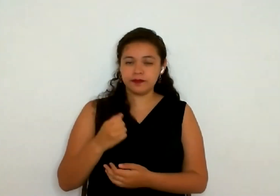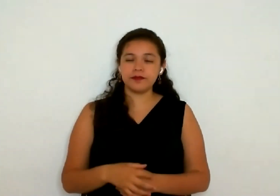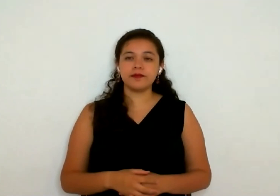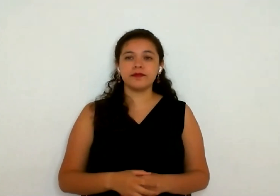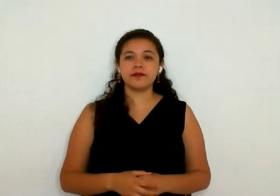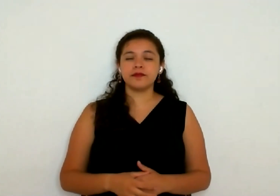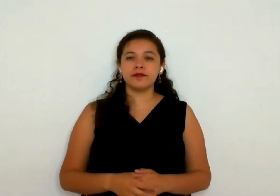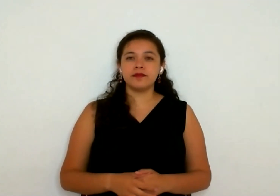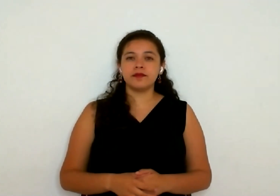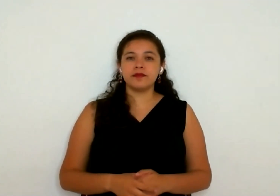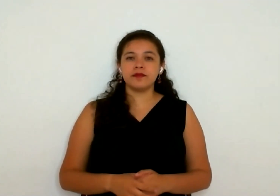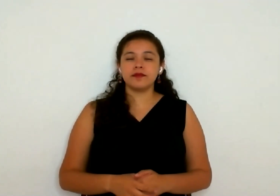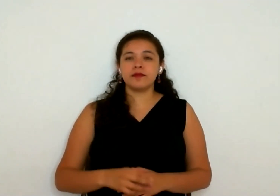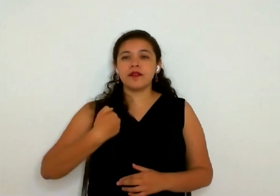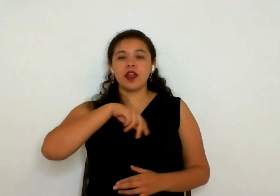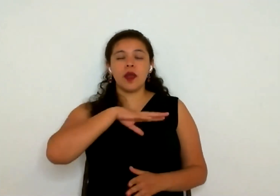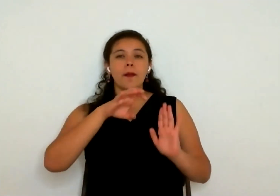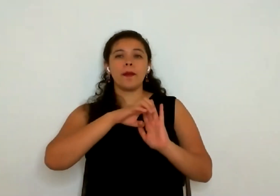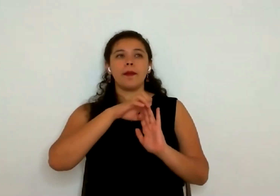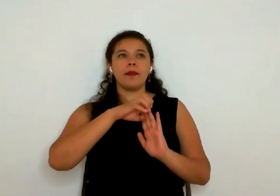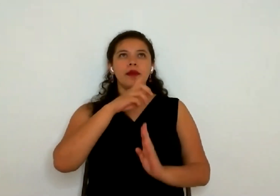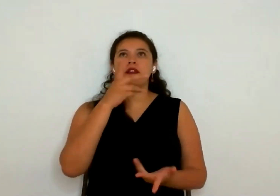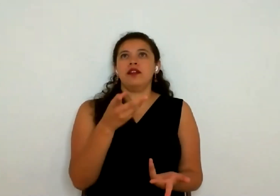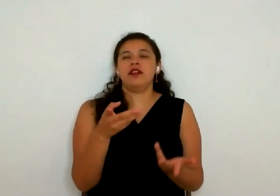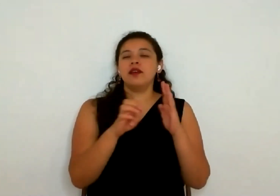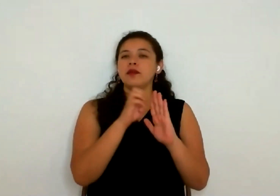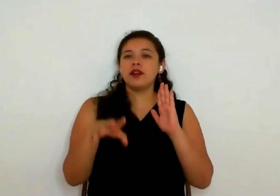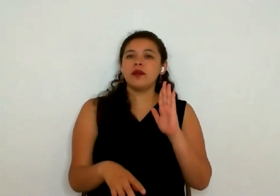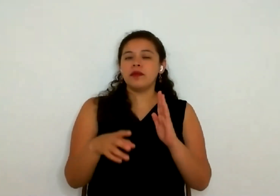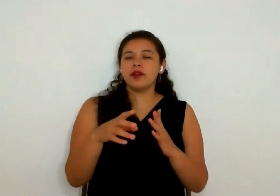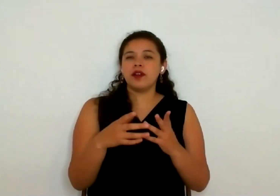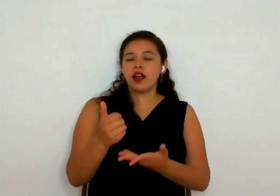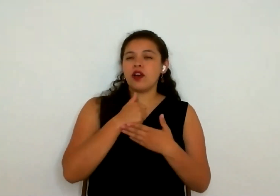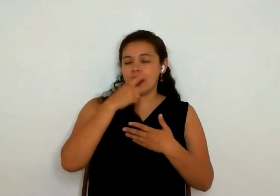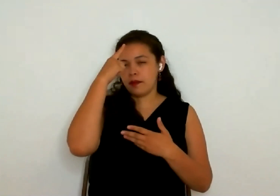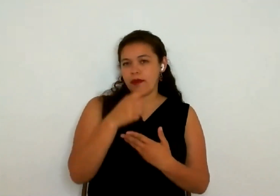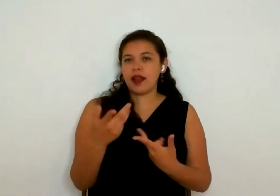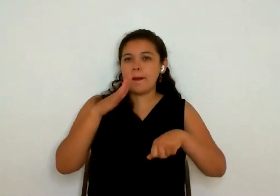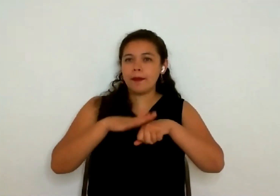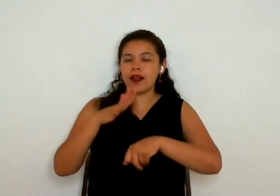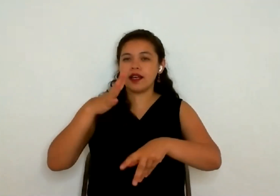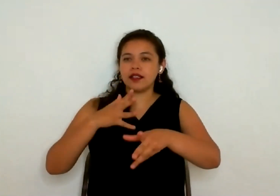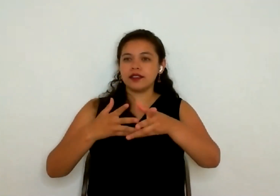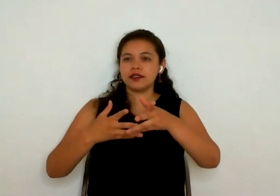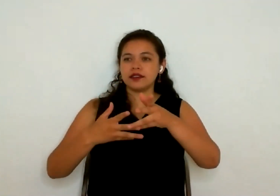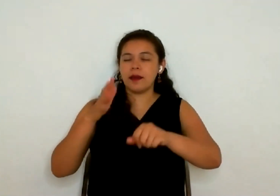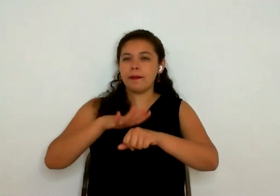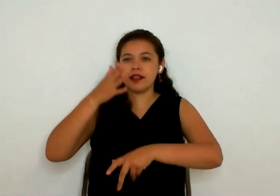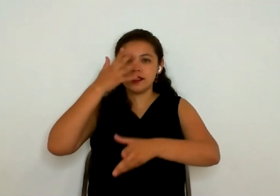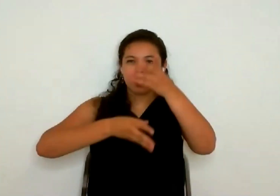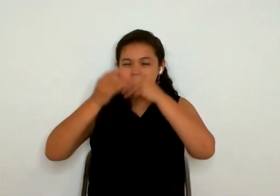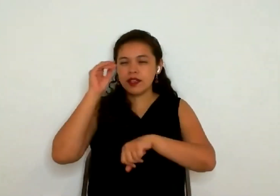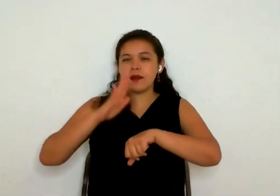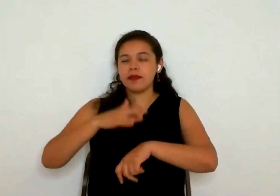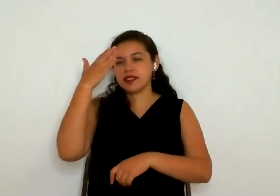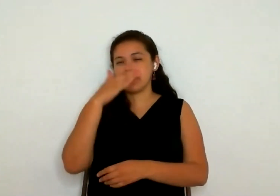otra cuestión en ejemplo nos van a ayudar mucho para para nutrirnos yo yo lo manejo así y a lo mejor lo